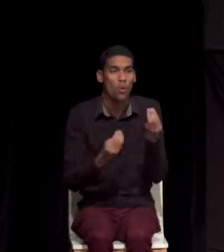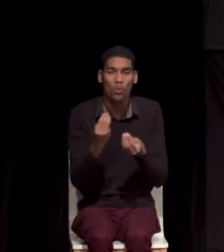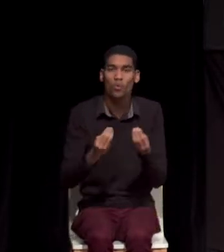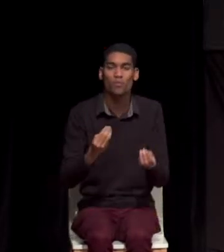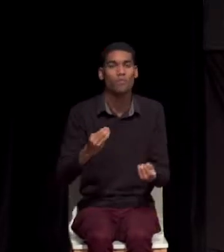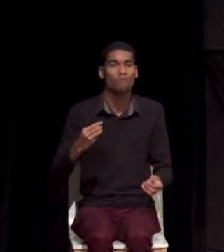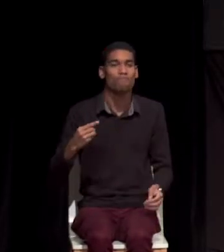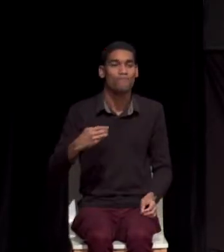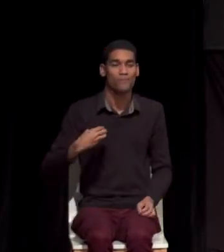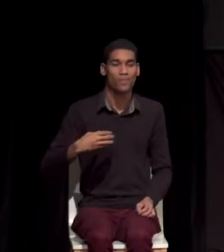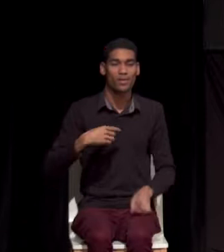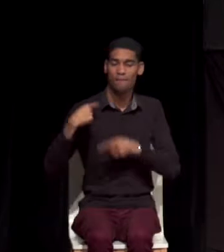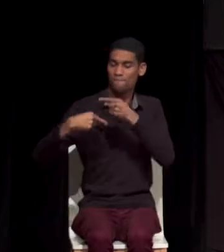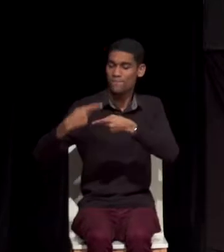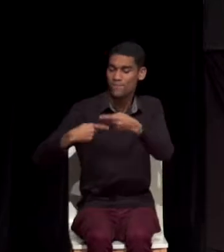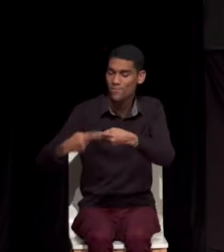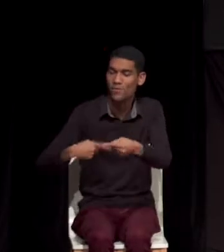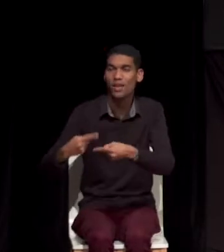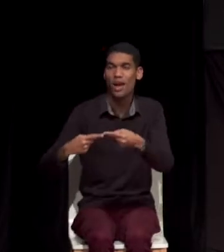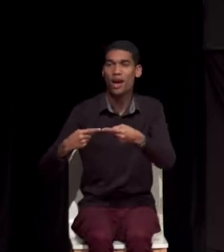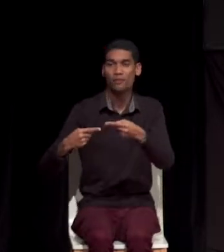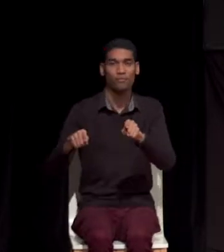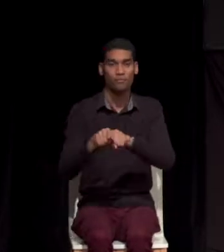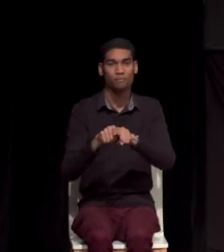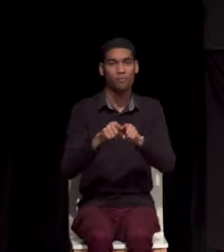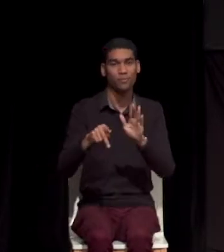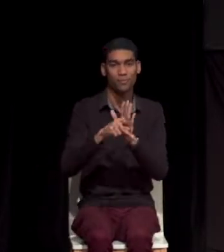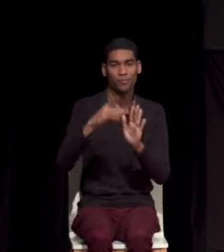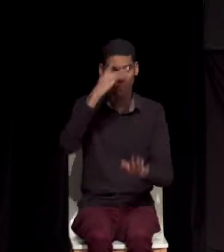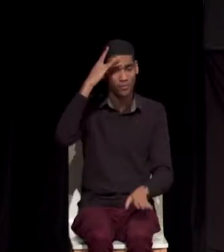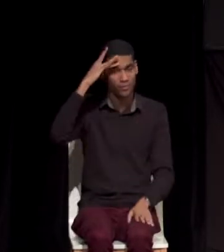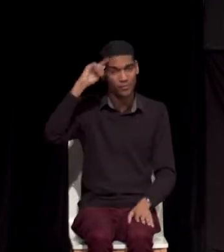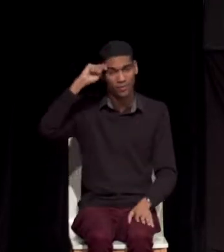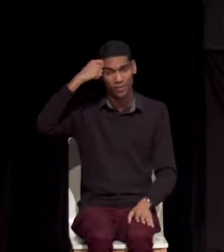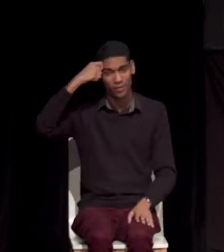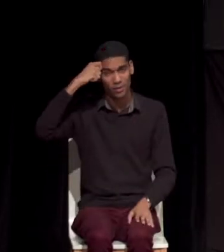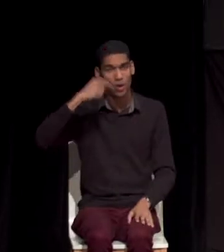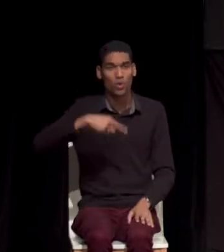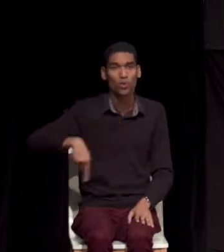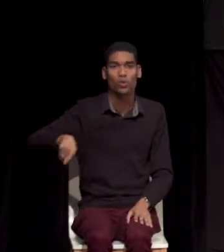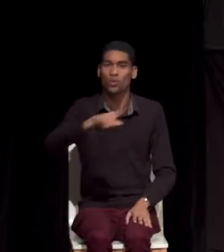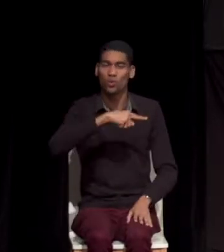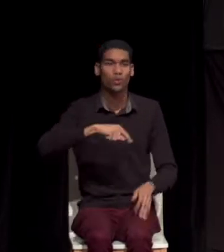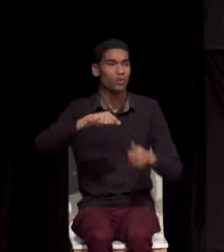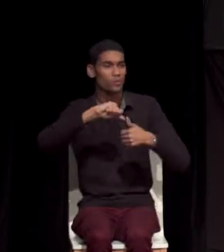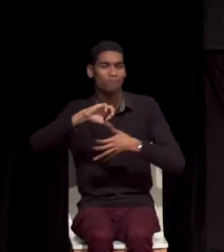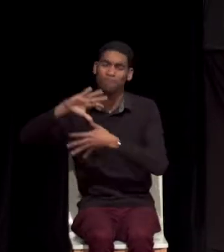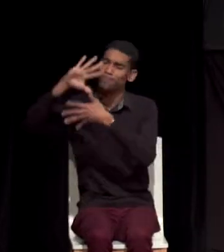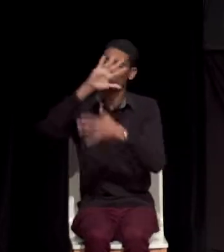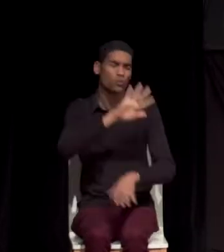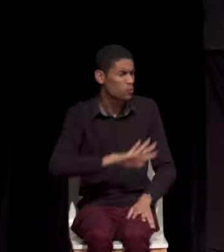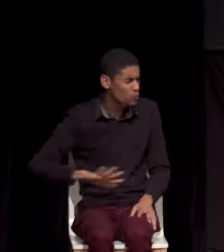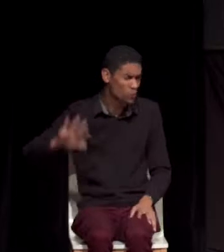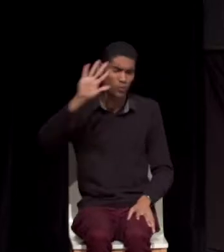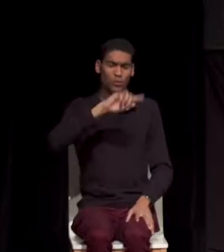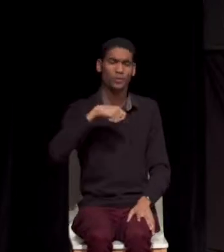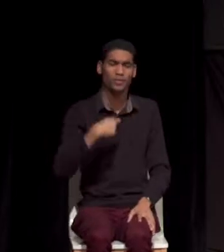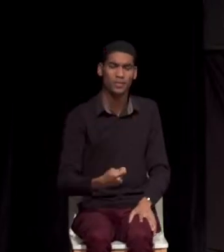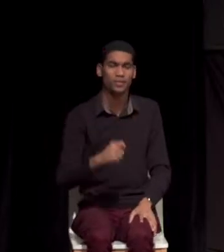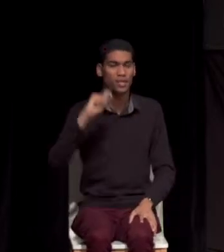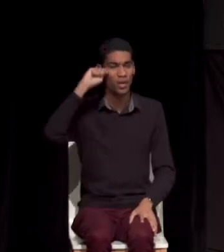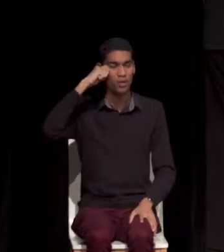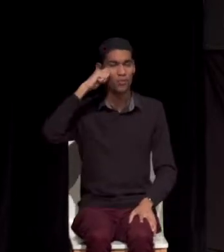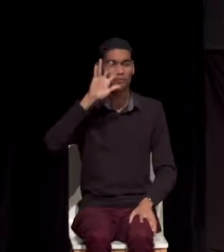muito afrodescendentes. Todos. Nós somos uma nação negra. Ponto. A partir dessa consciência,